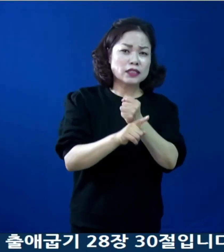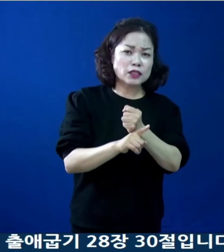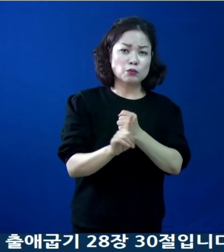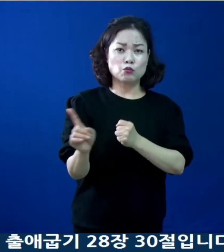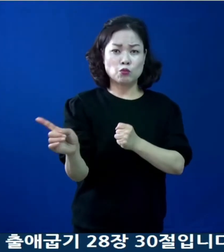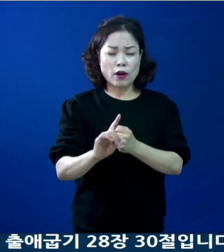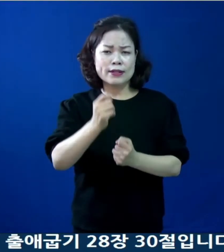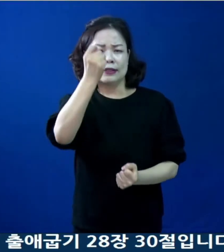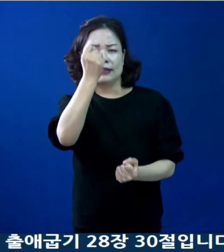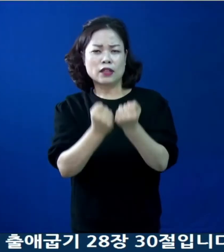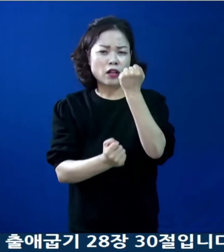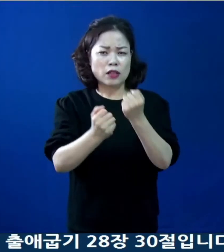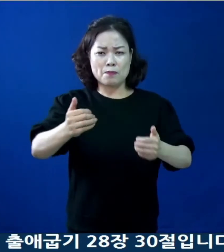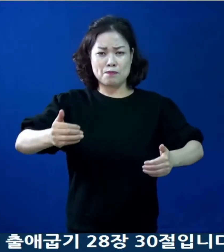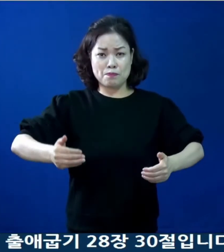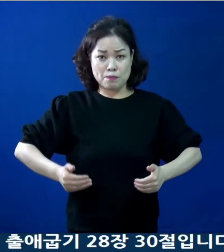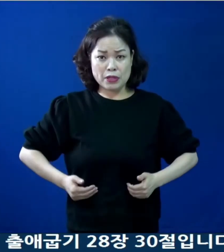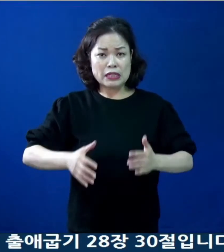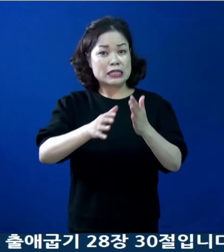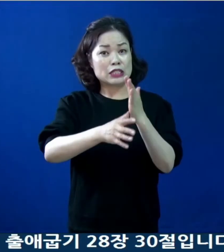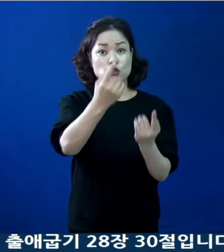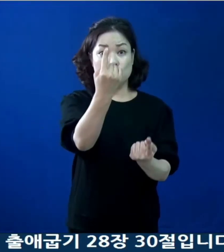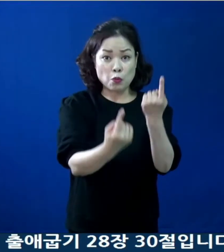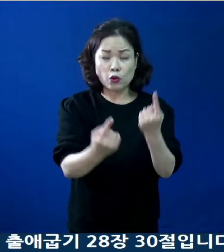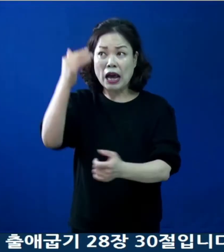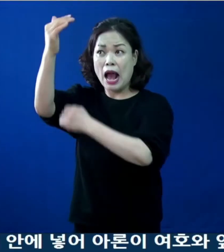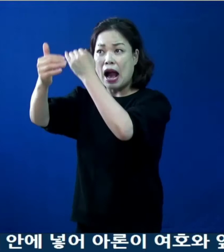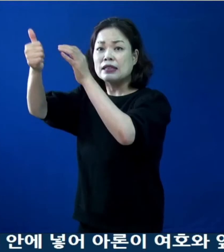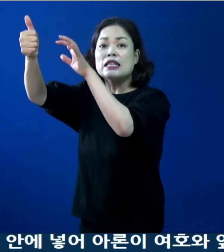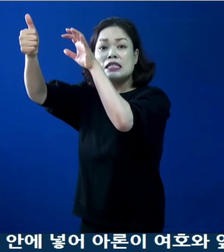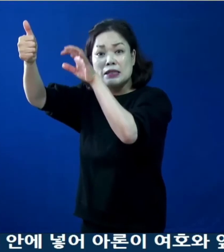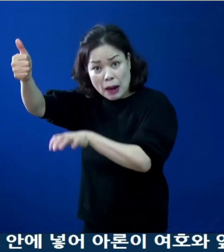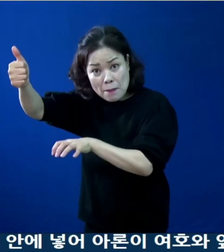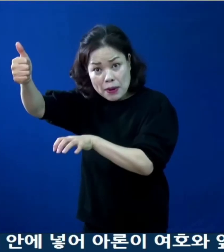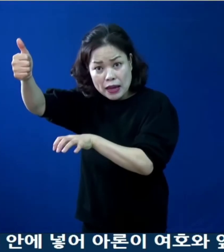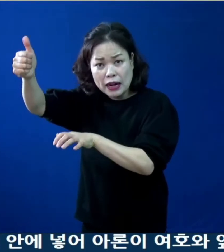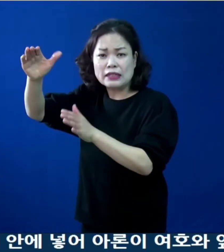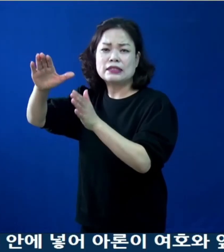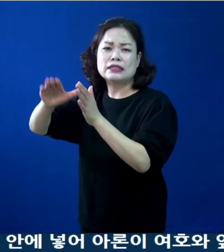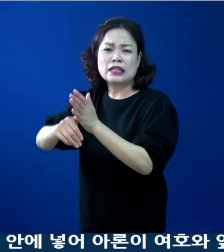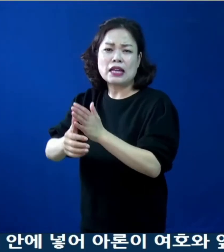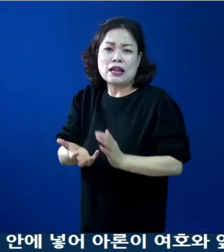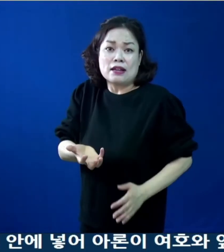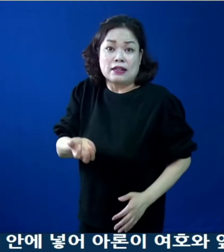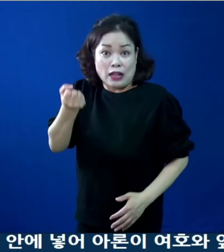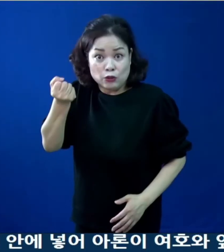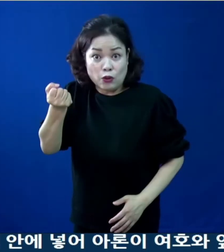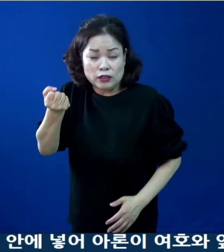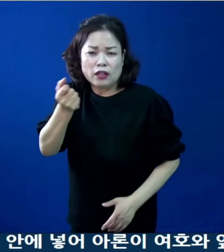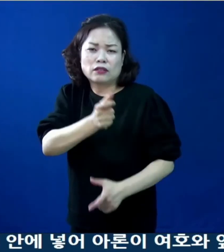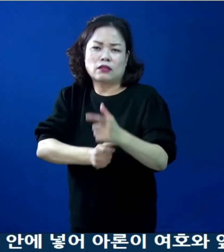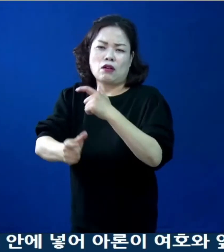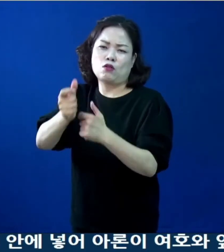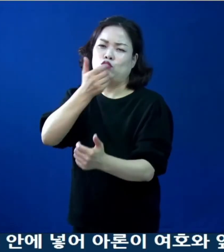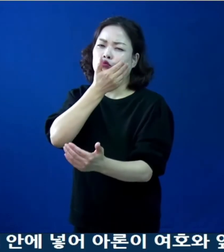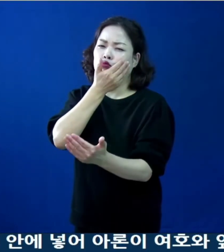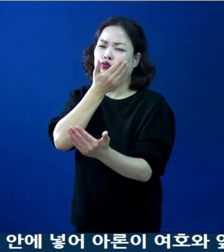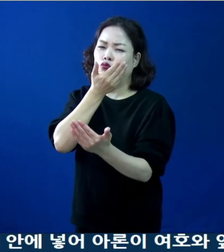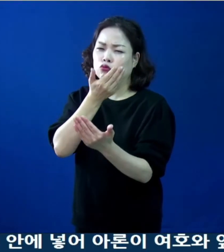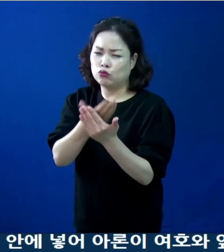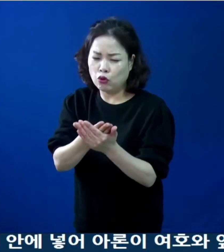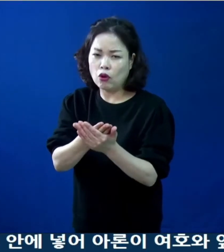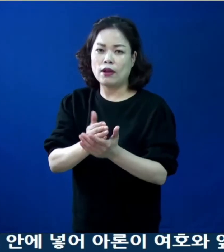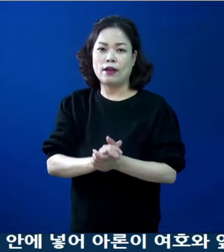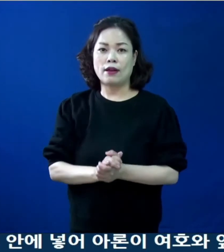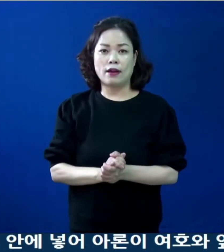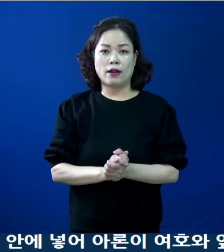무엇이라고 설명하는 데 필요한 기구라기보다는 하나님 앞에 나아갈 때 이것을 가지고 가는 것이 더 중요하다고 강조하고 있는